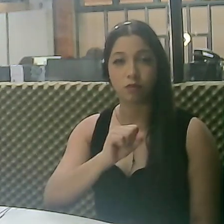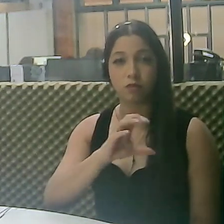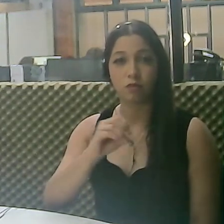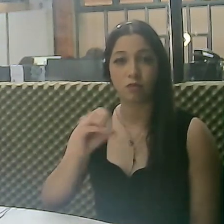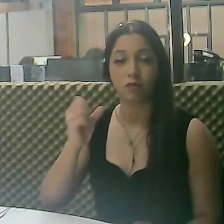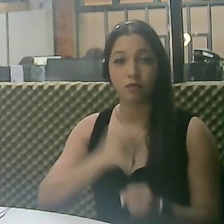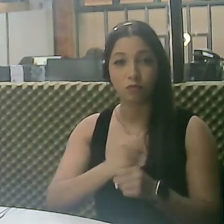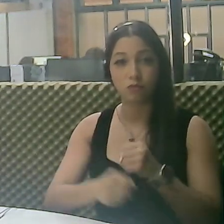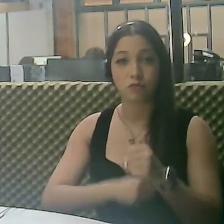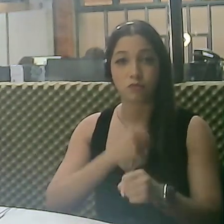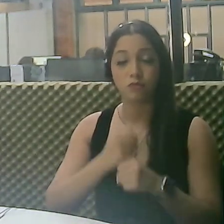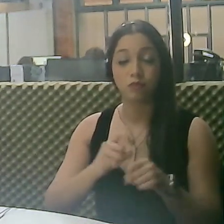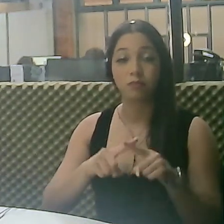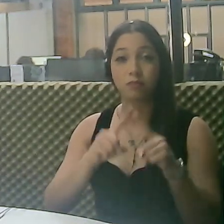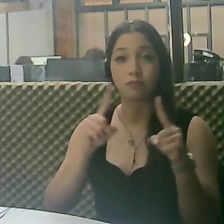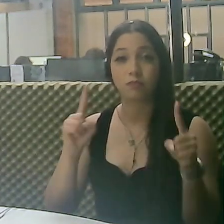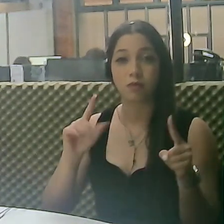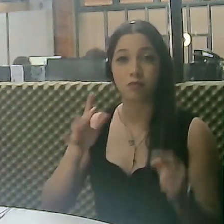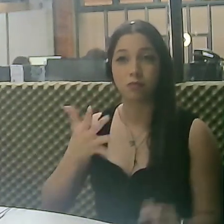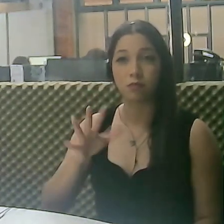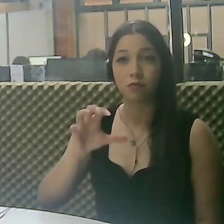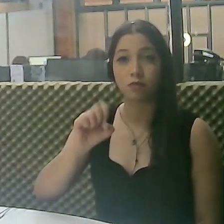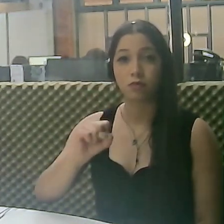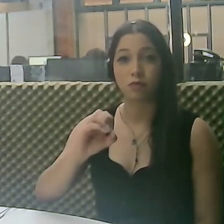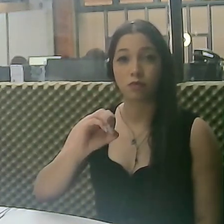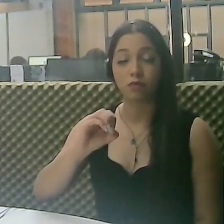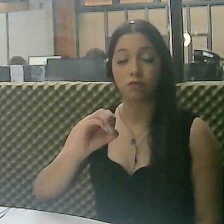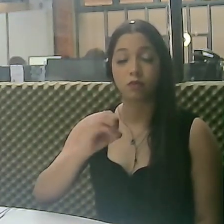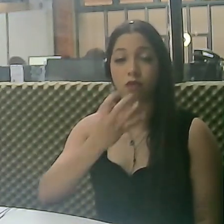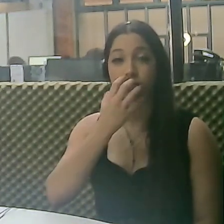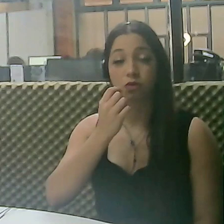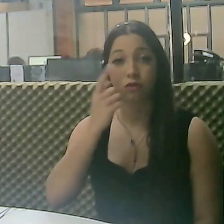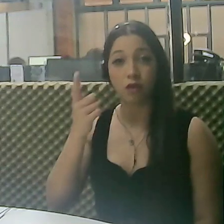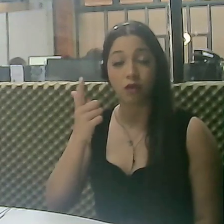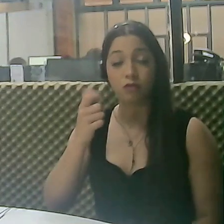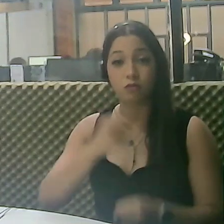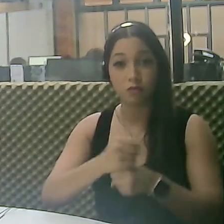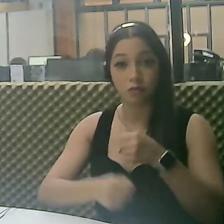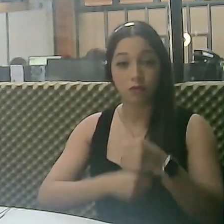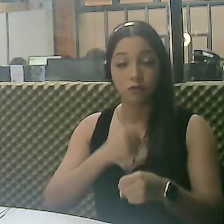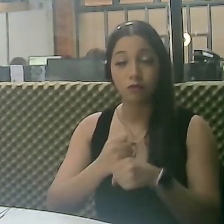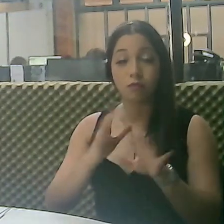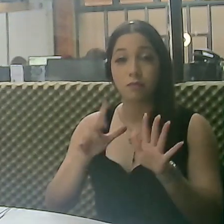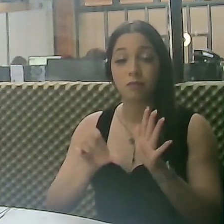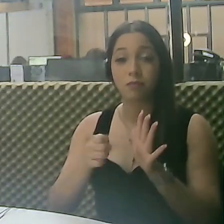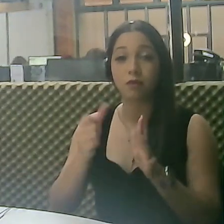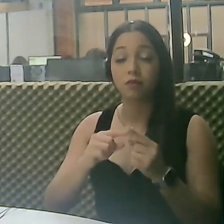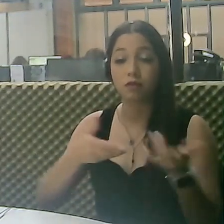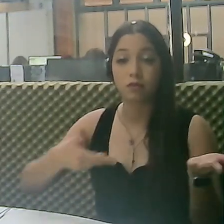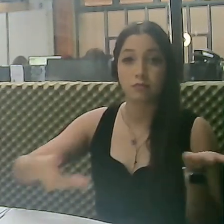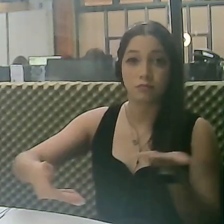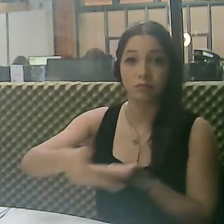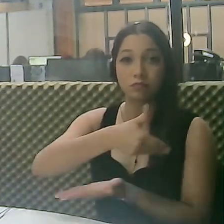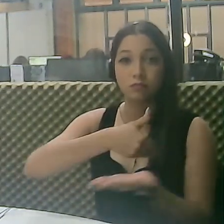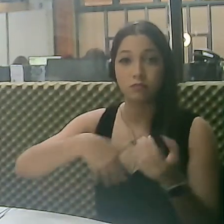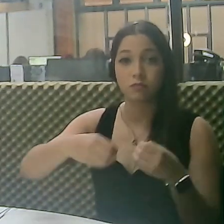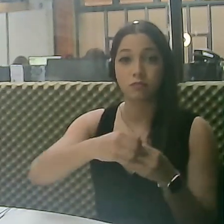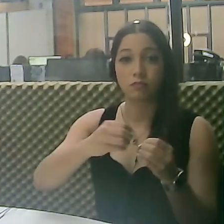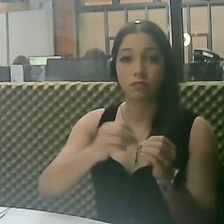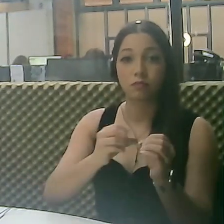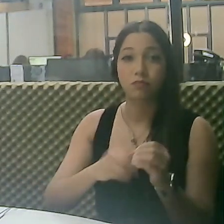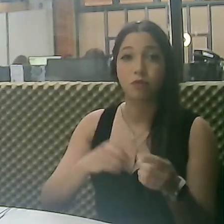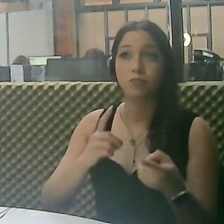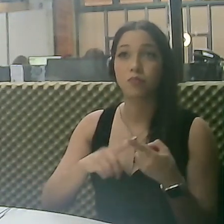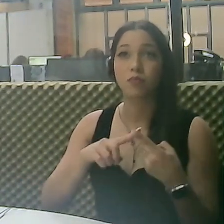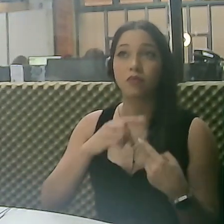animais anualmente, sendo uma média aí de 80 animais semanalmente. Nós vamos fazer, primeiramente, o rodízio entre os distritos, para que